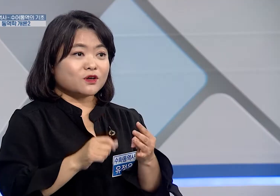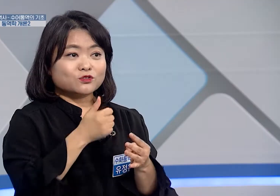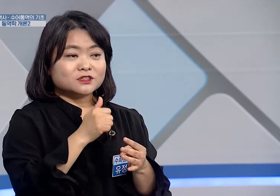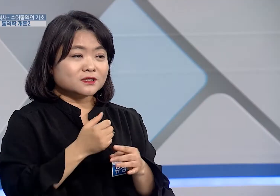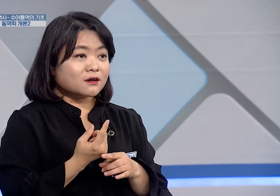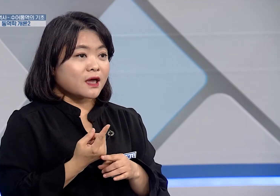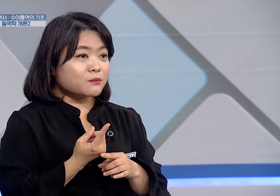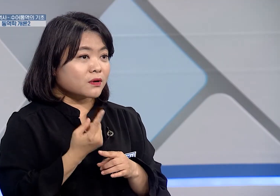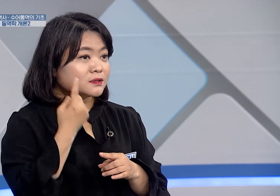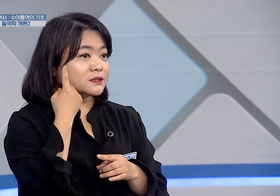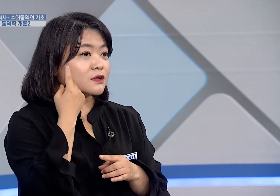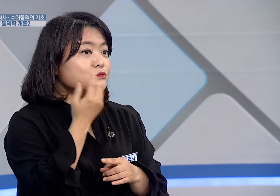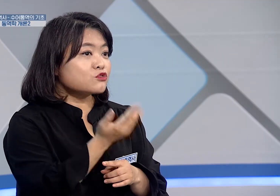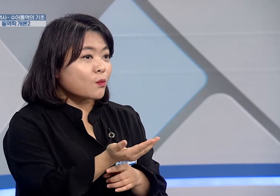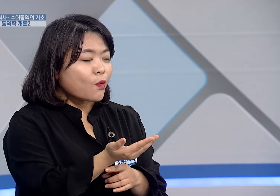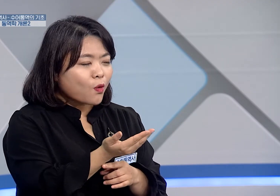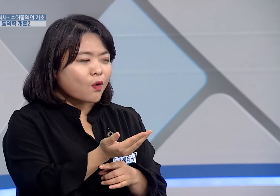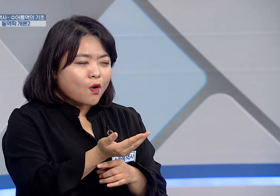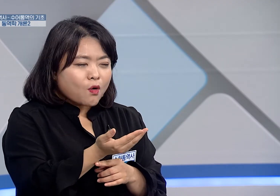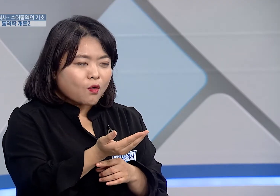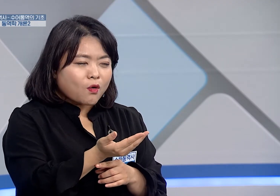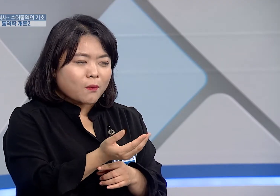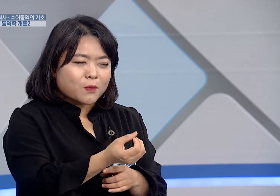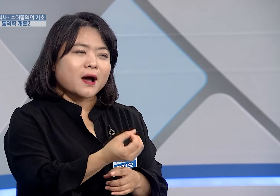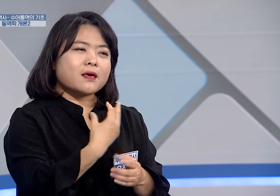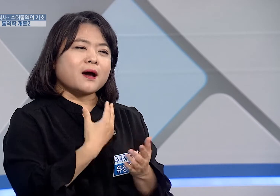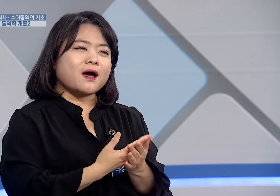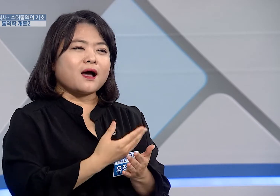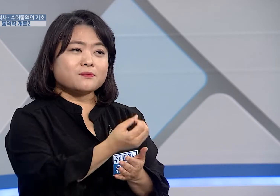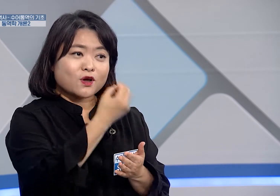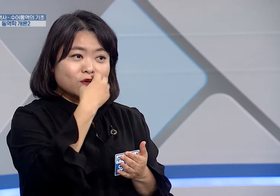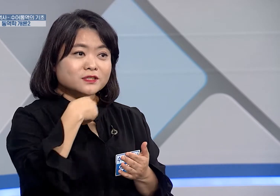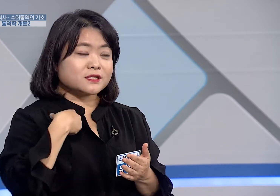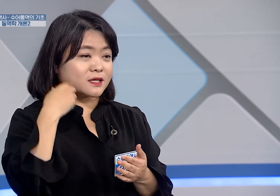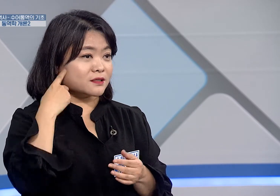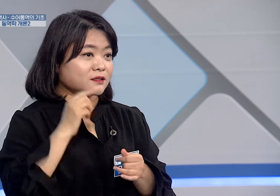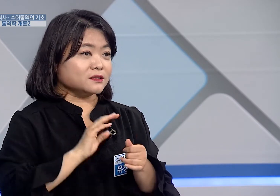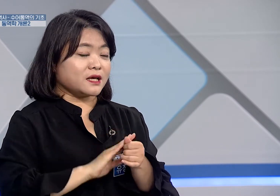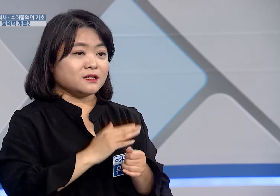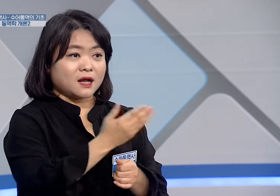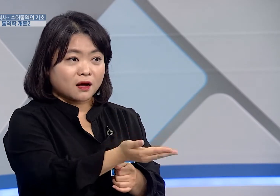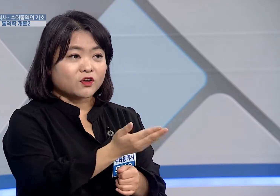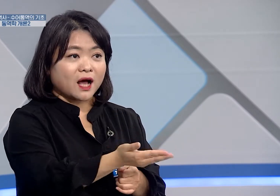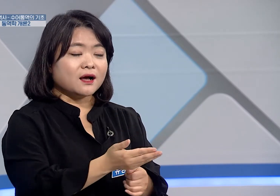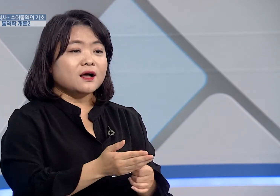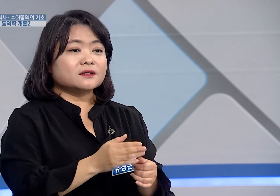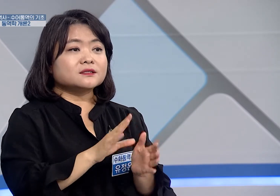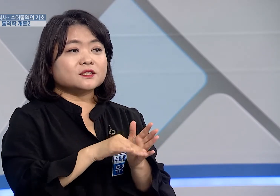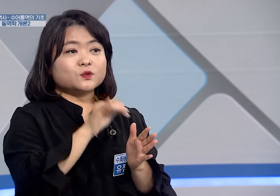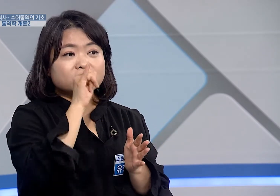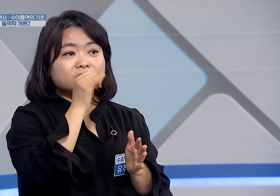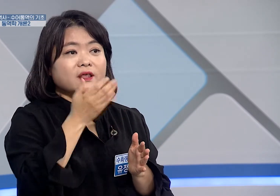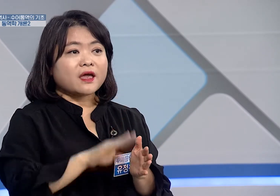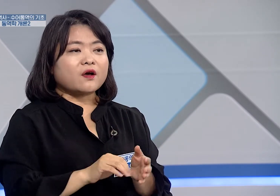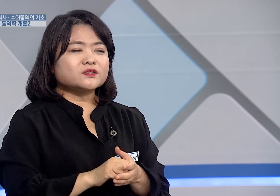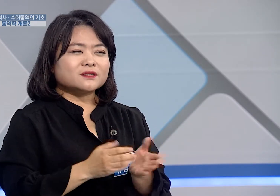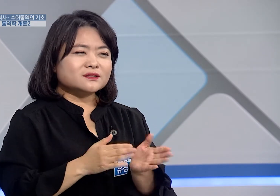경우는 그렇게 한번 의견을 물어보고 한번 말해봐라 하면 제 의견을 얘기를 하거나 그럴 때도 있는데 어쨌든